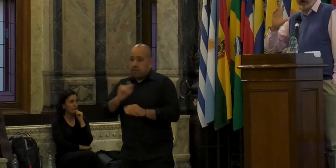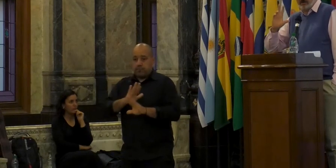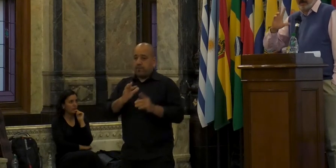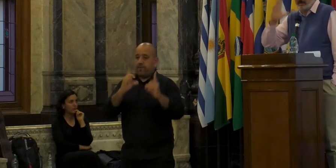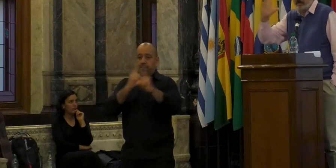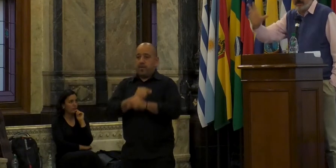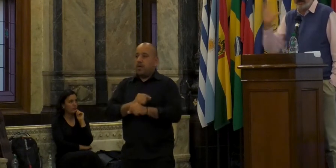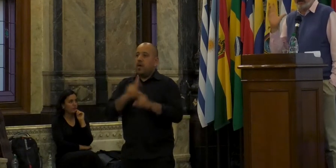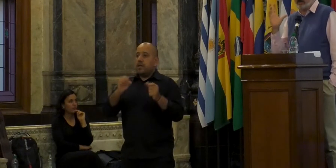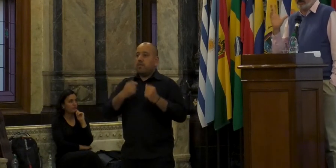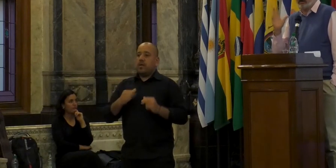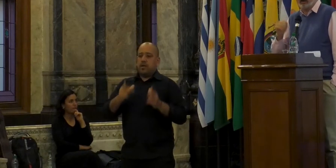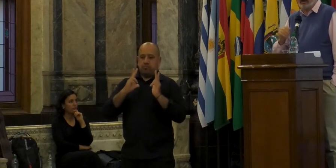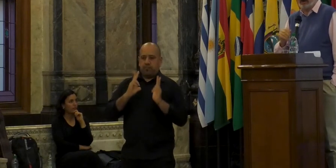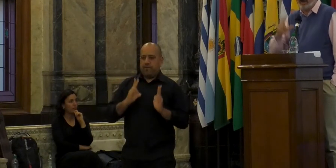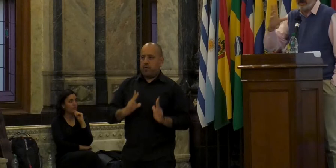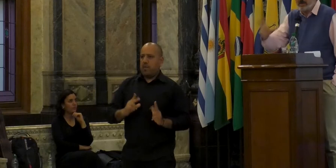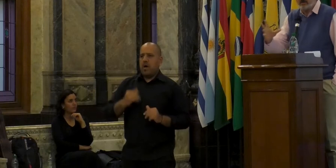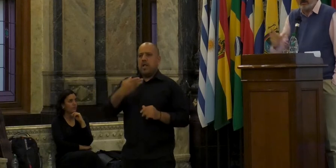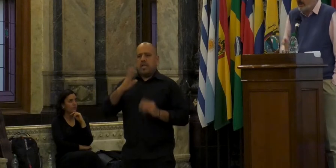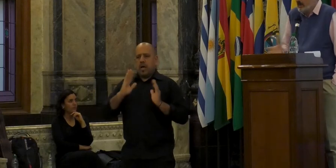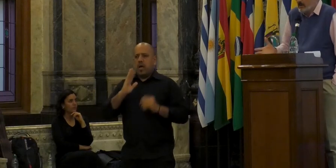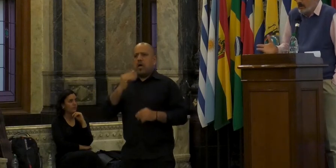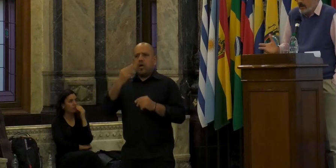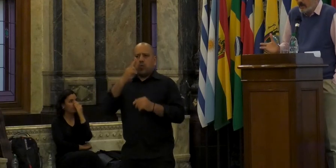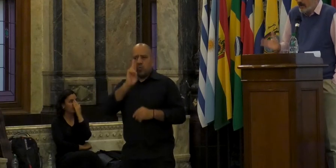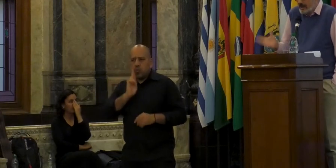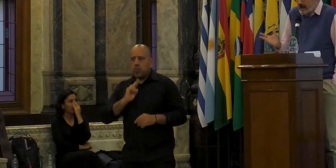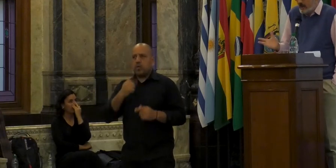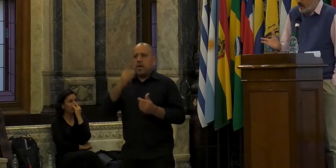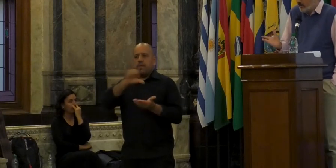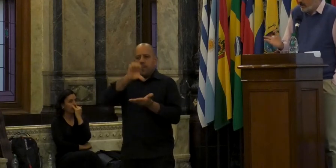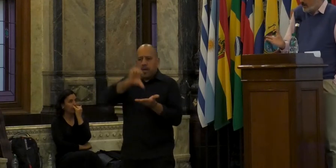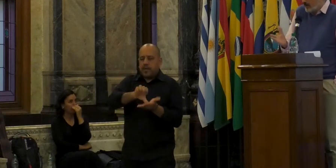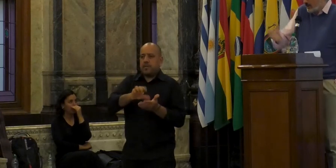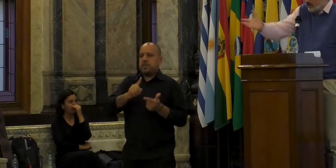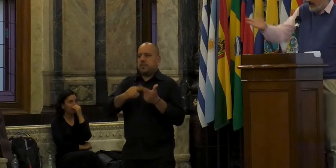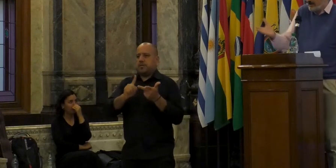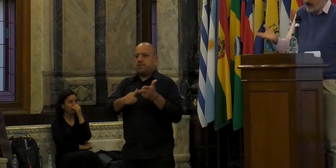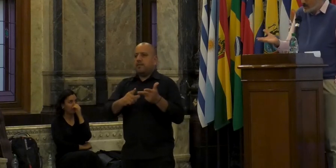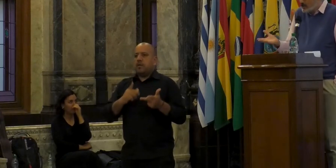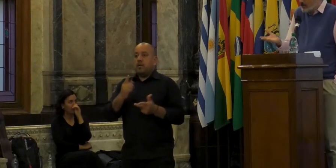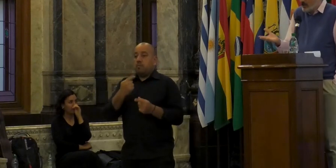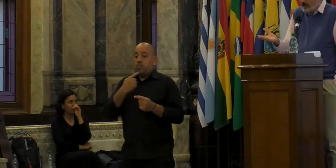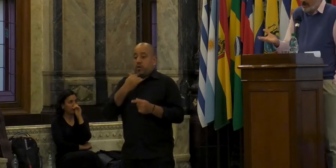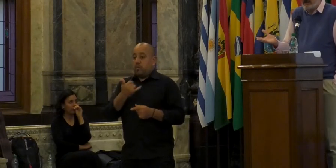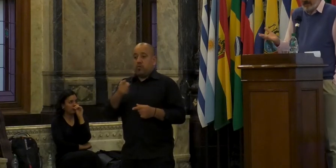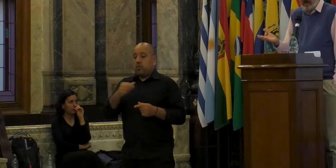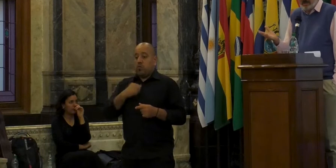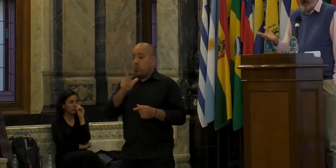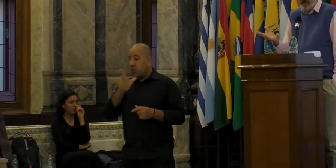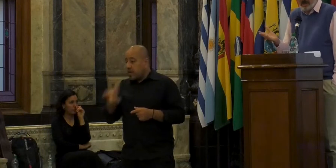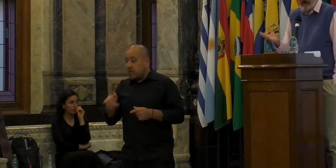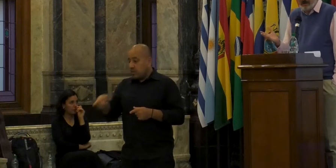con la disciplina o con el país o con... No vale nada cuando tienes un hijo que te